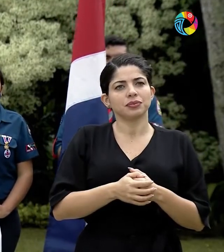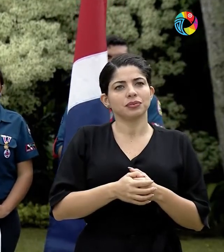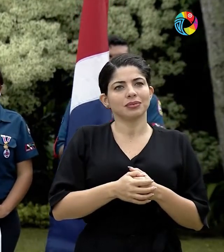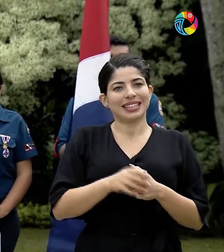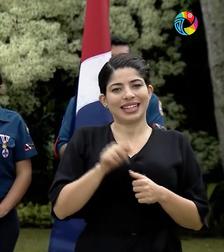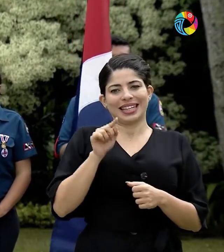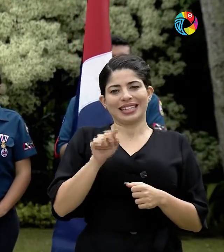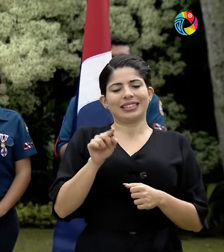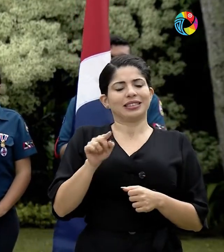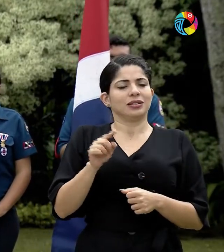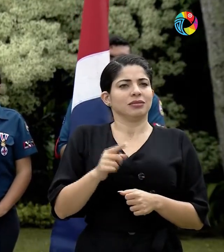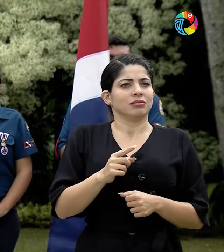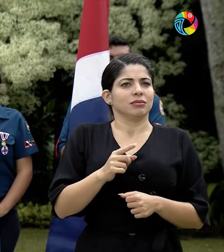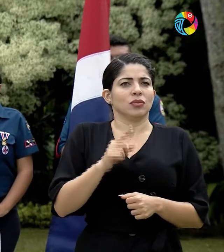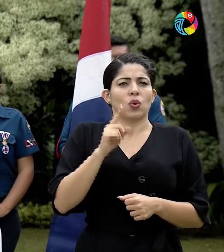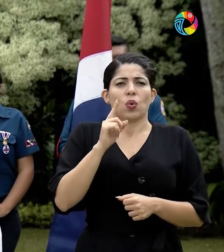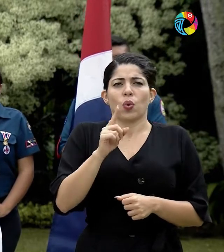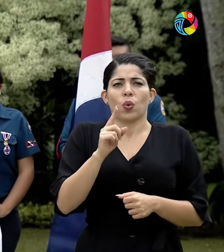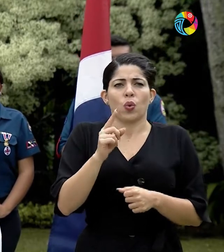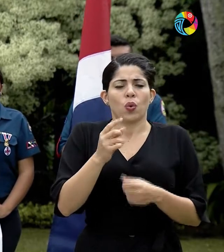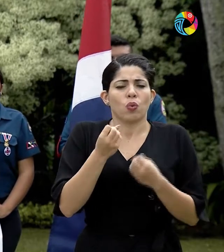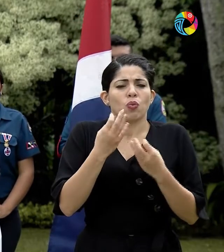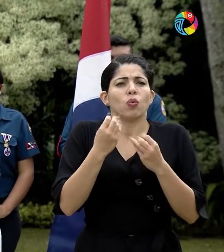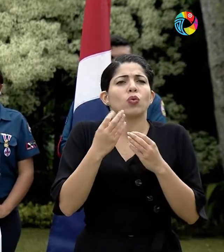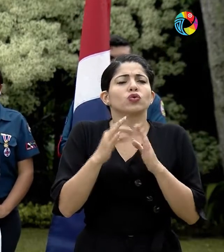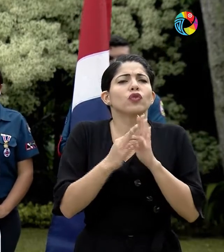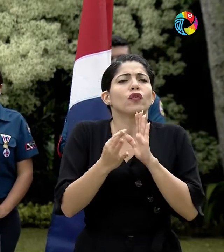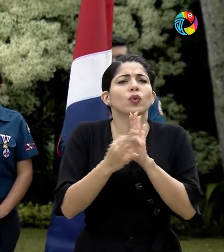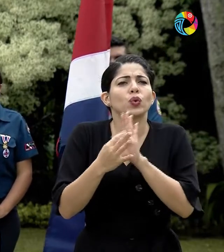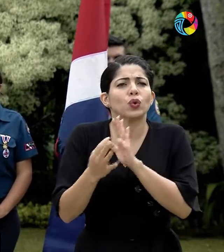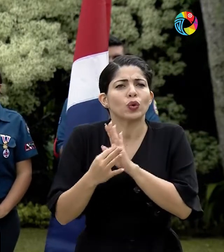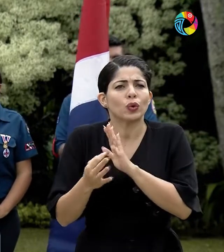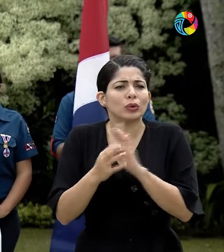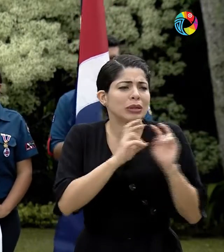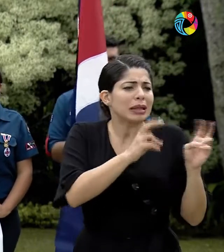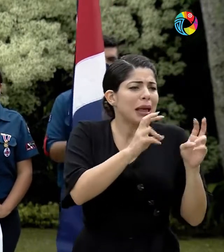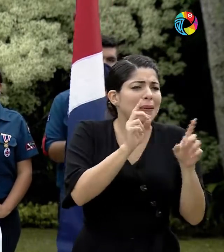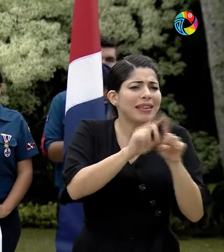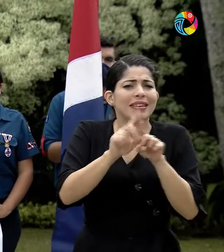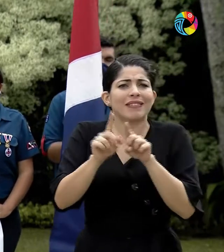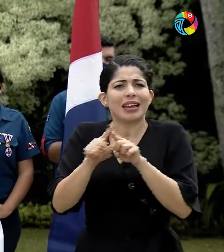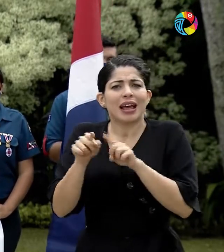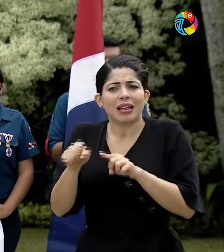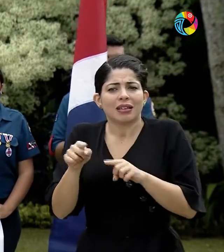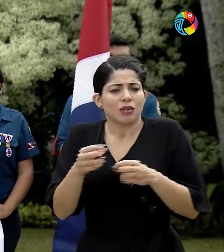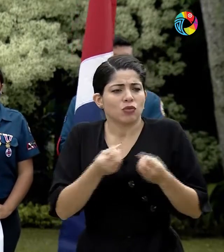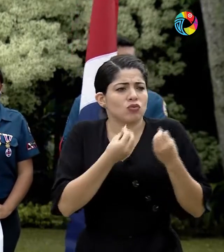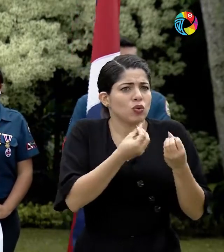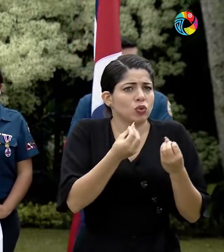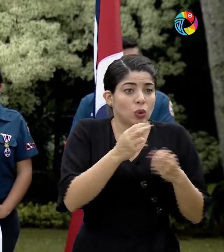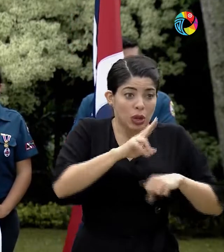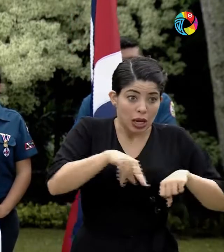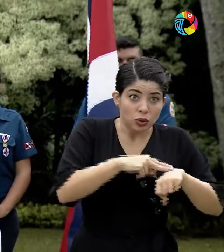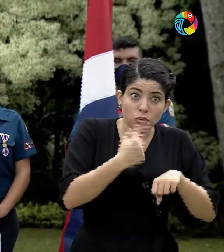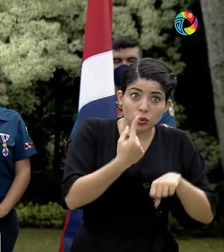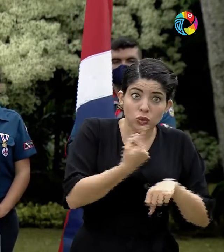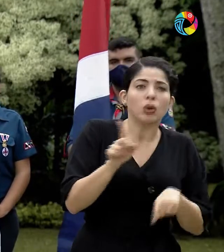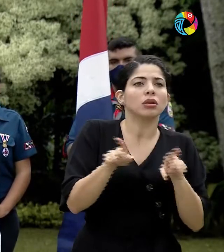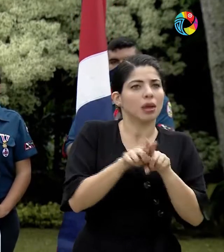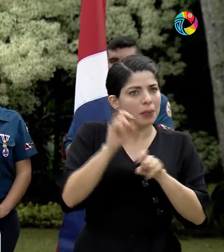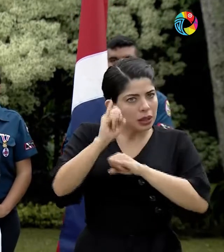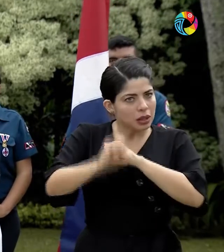Es una obra muy fecunda que cubre muchos aspectos nacionales e internacionales.